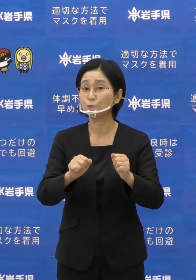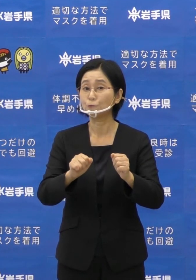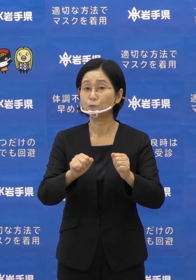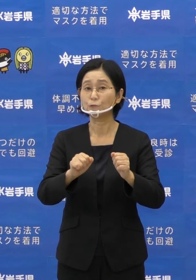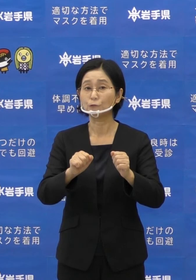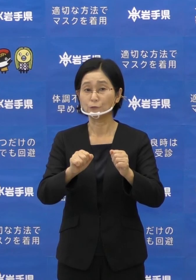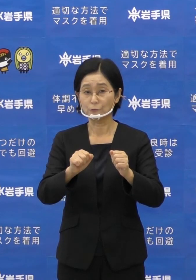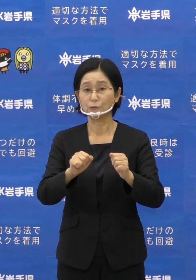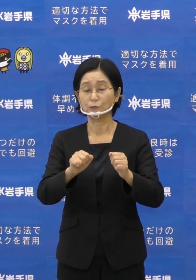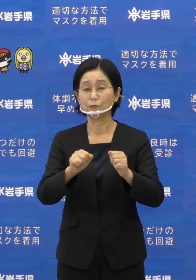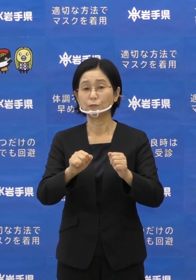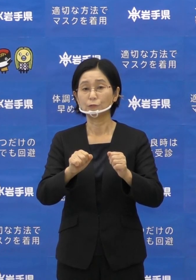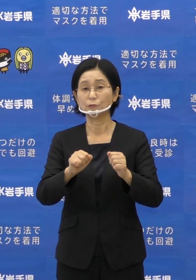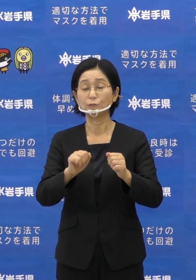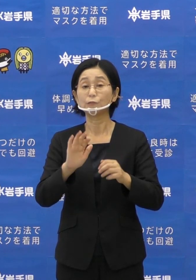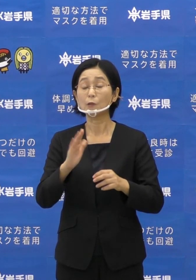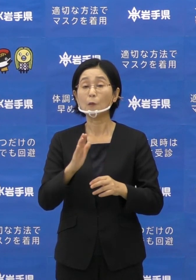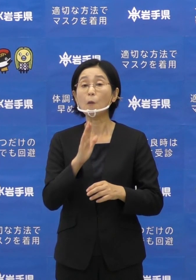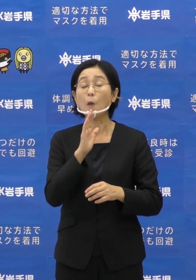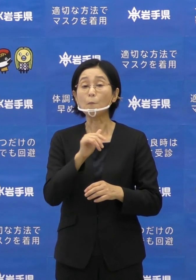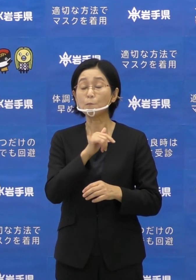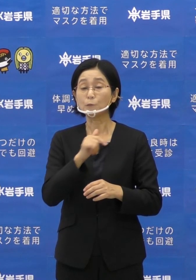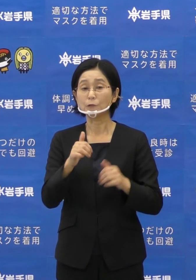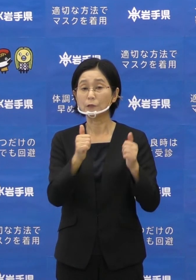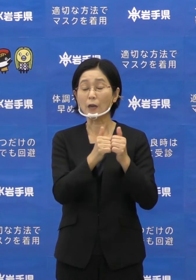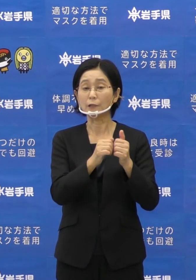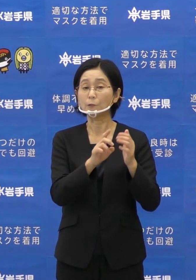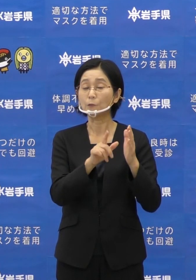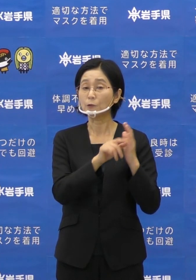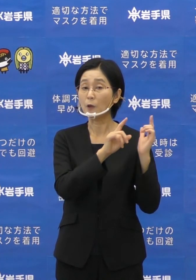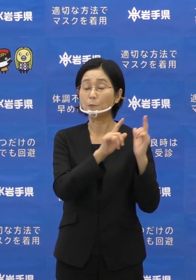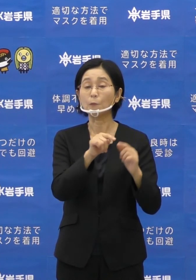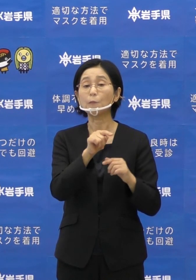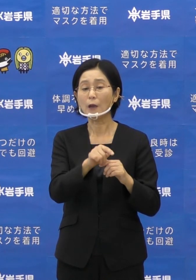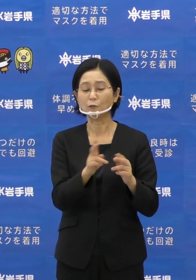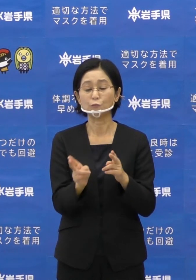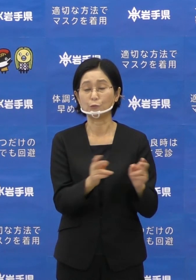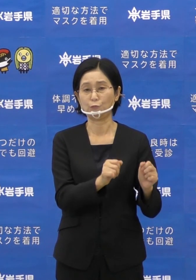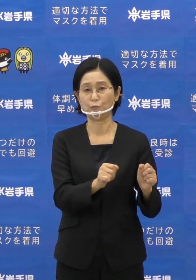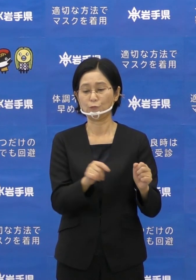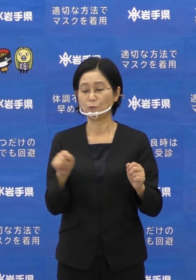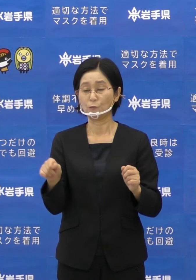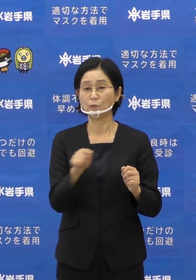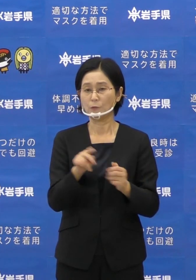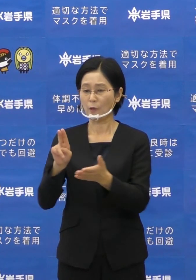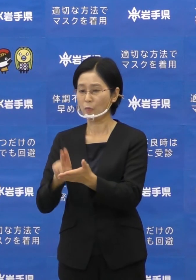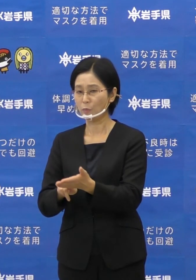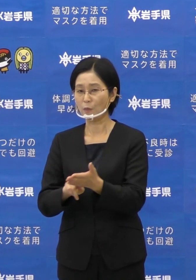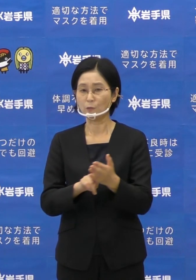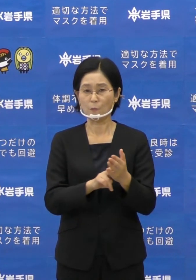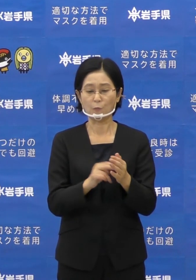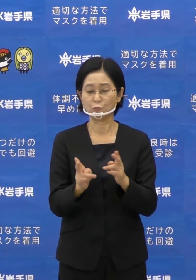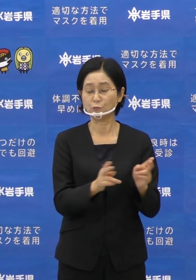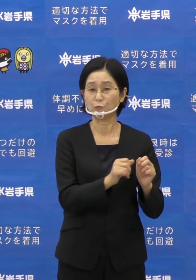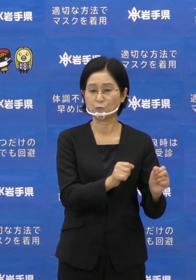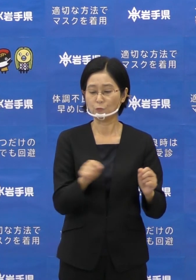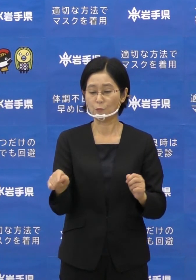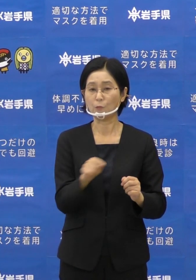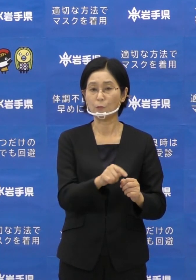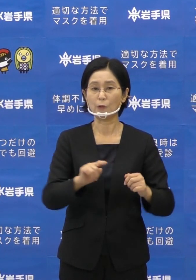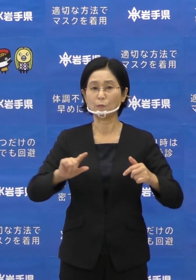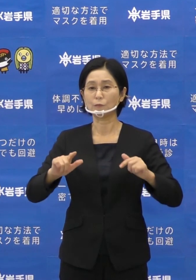するっていう形に昨日の本部会議でちょっと違いがあるのかなと思ったんですけれども、そこはこうあの夜と本部会議の間で何か